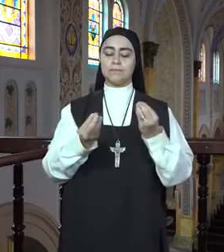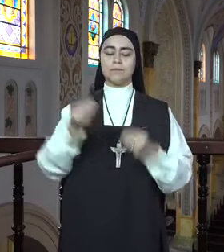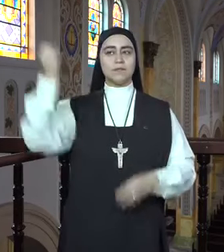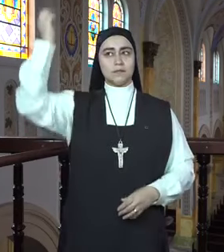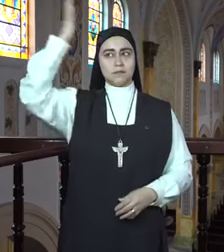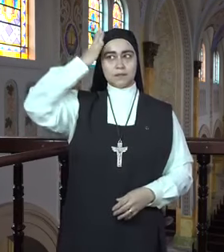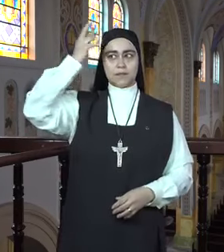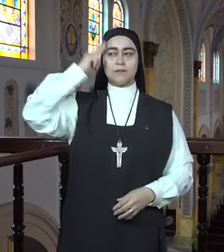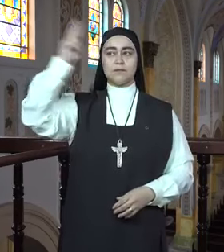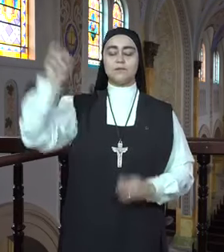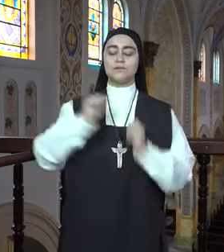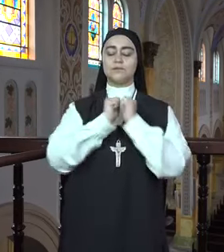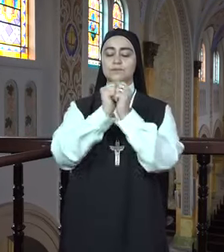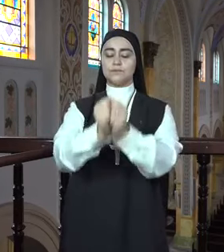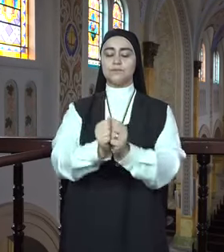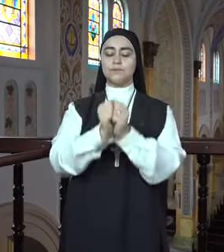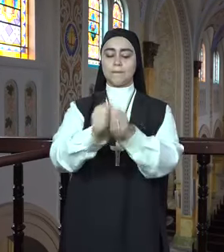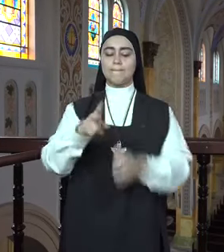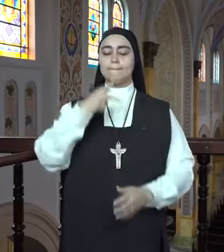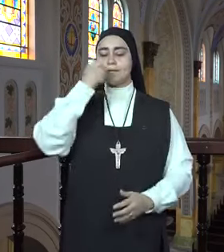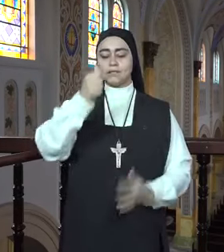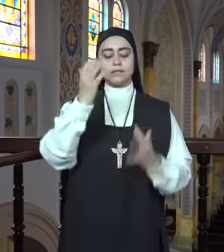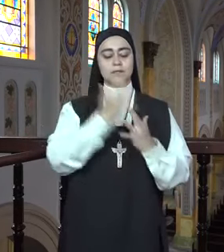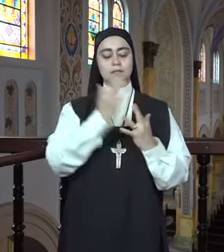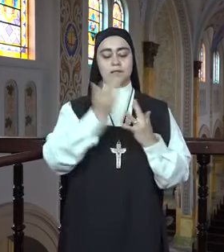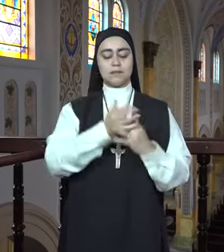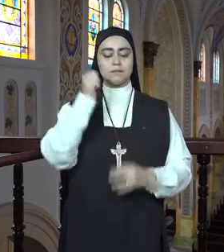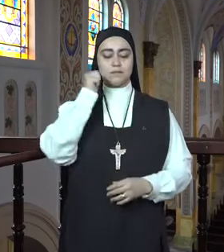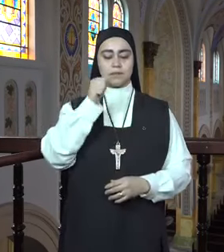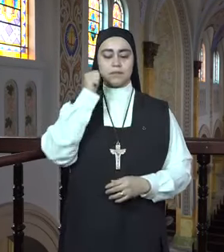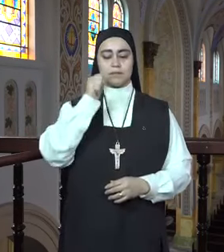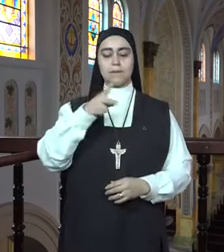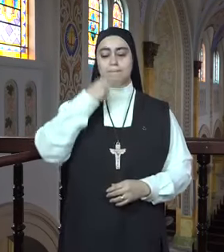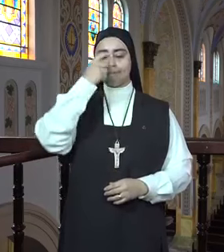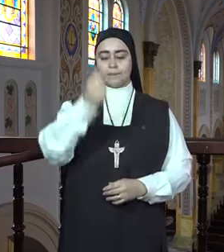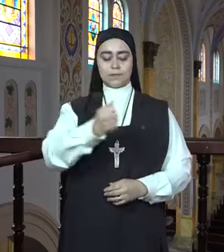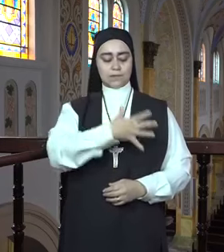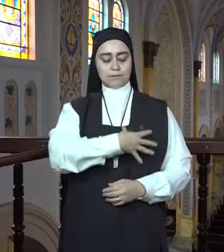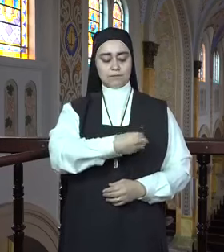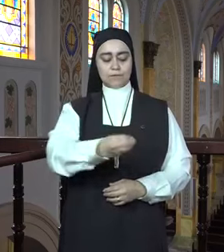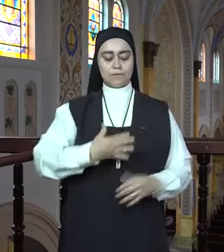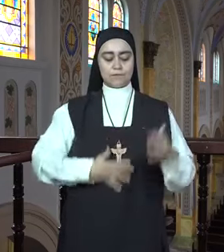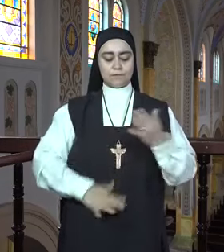o Senhor é convosco. Bendita sois vós entre as mulheres, e bendito é o fruto